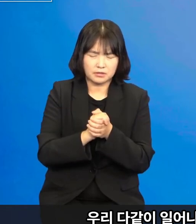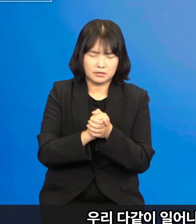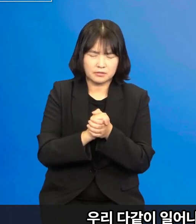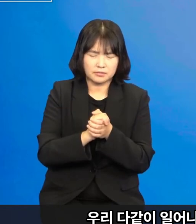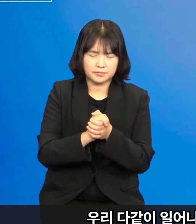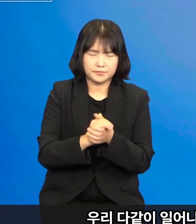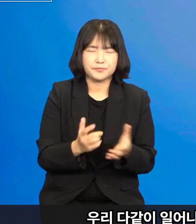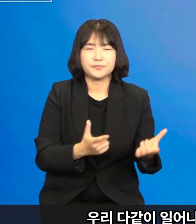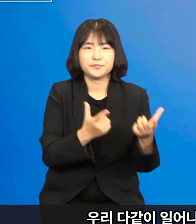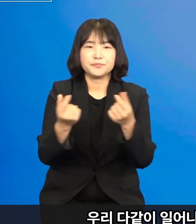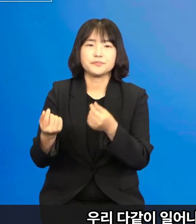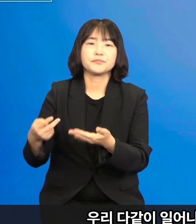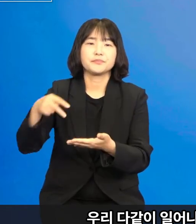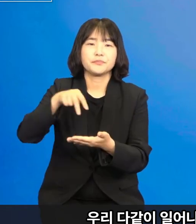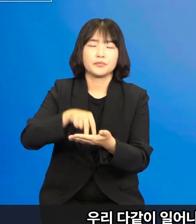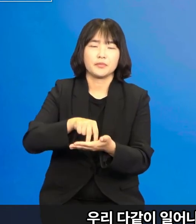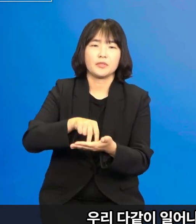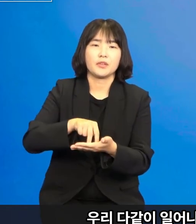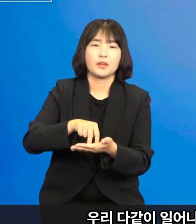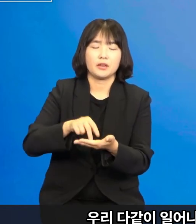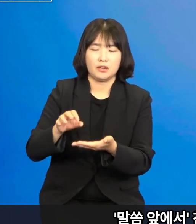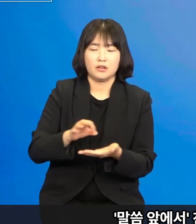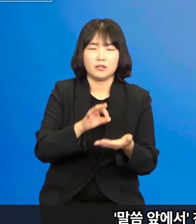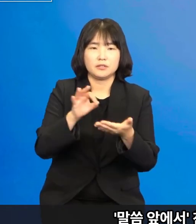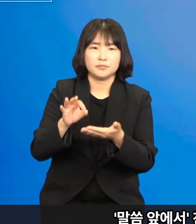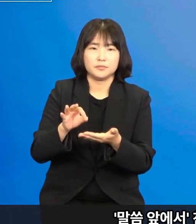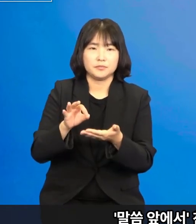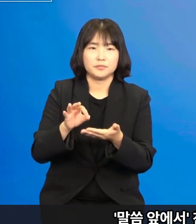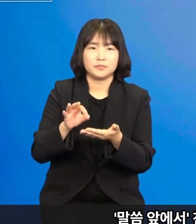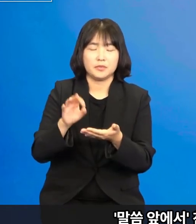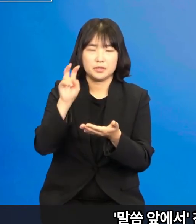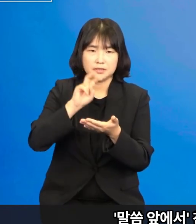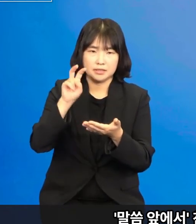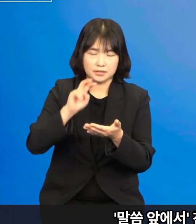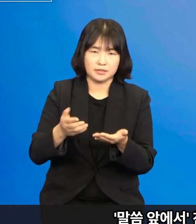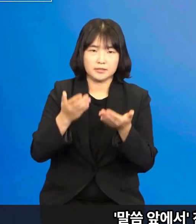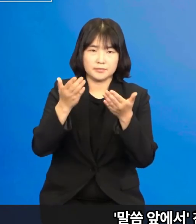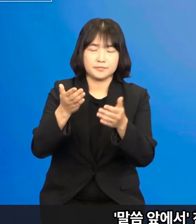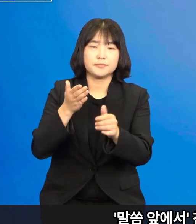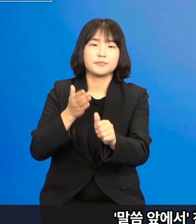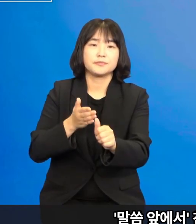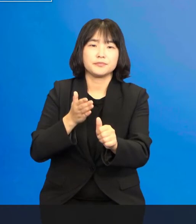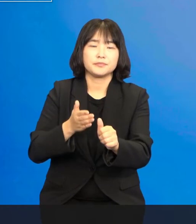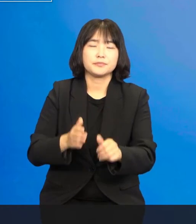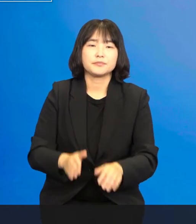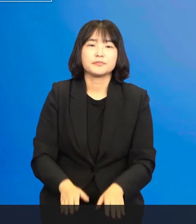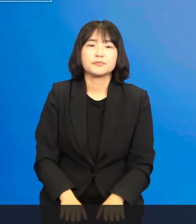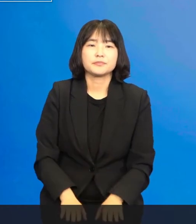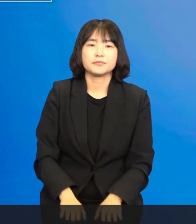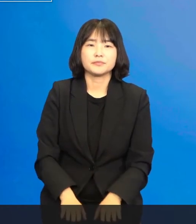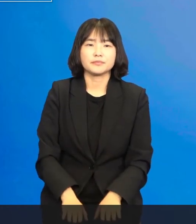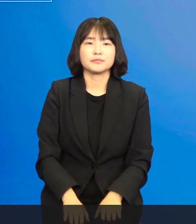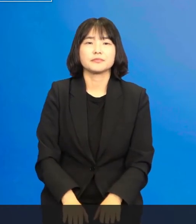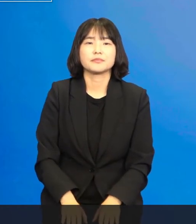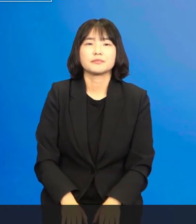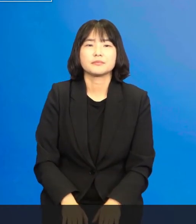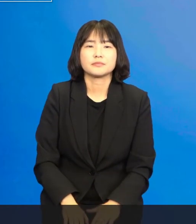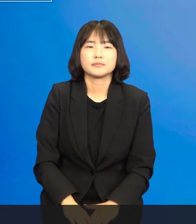우리 다 같이 일어나셔서 준비하신 예물 드리며 말씀 앞에서 우리 찬양하도록 하겠습니다.